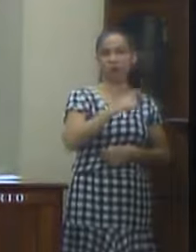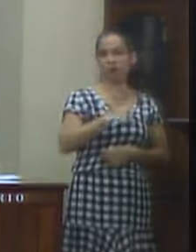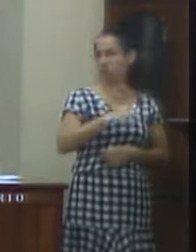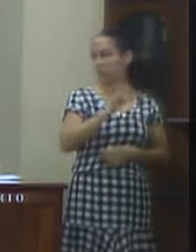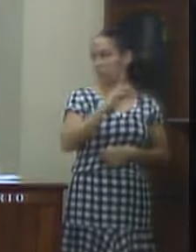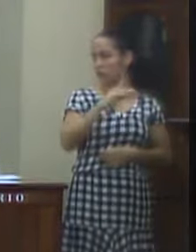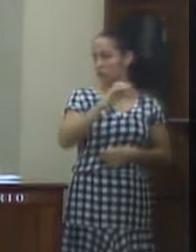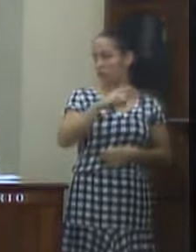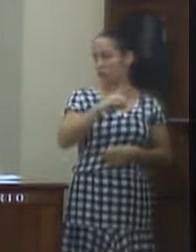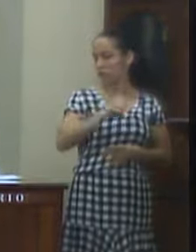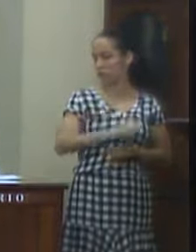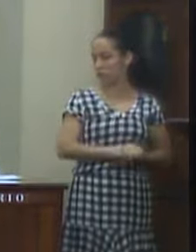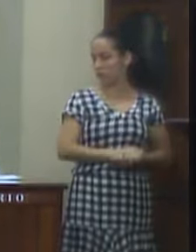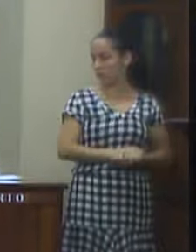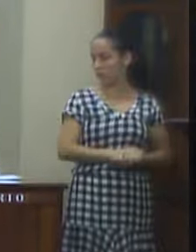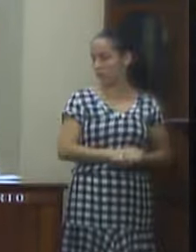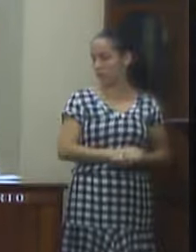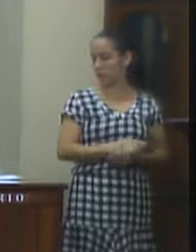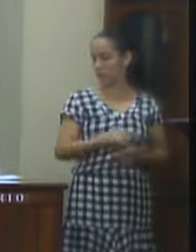municipal de Valença,